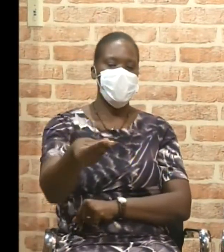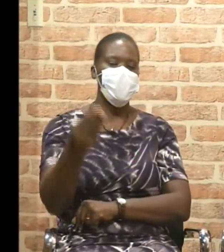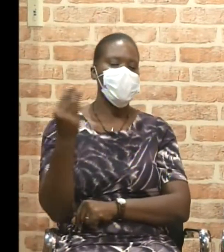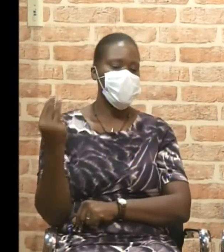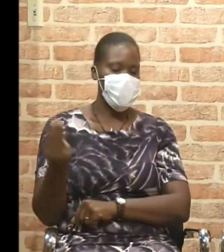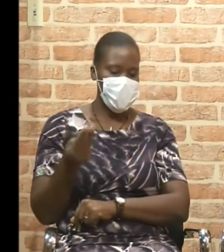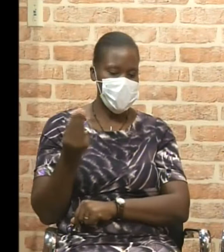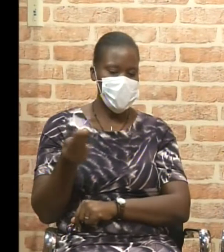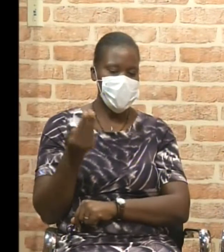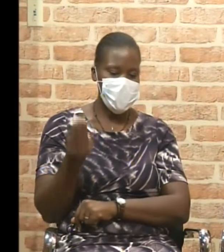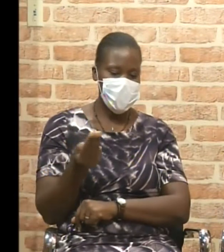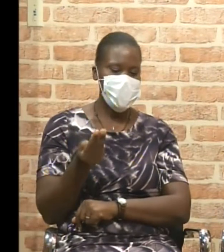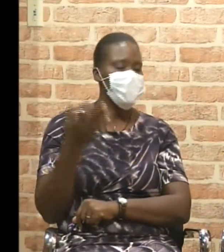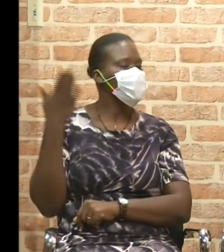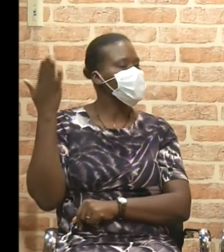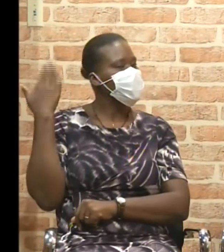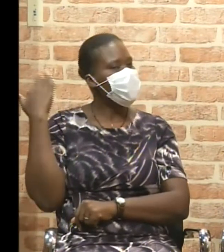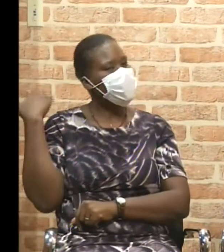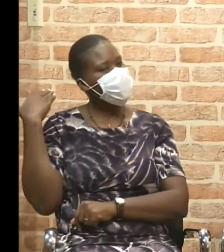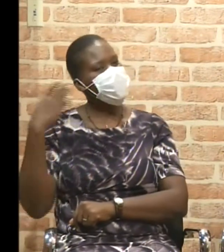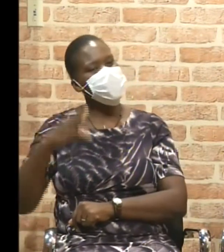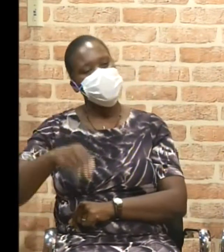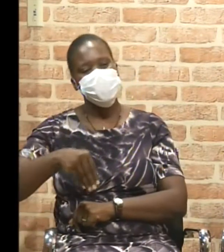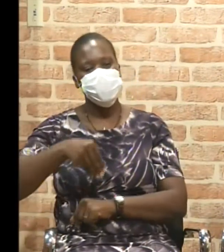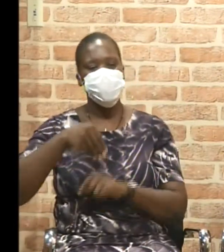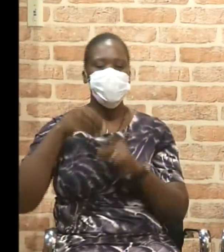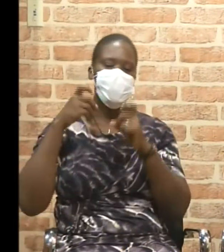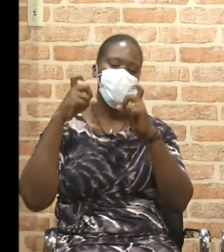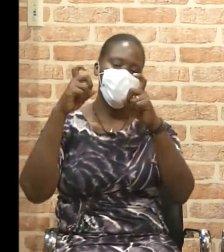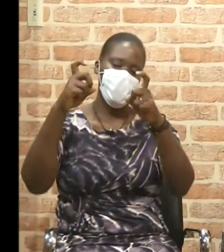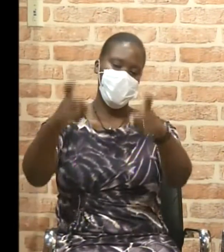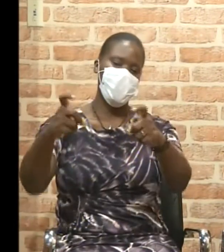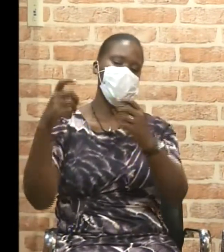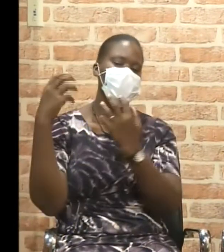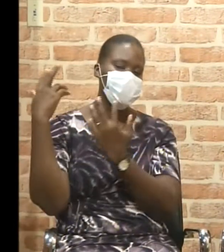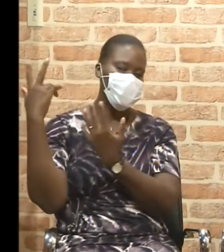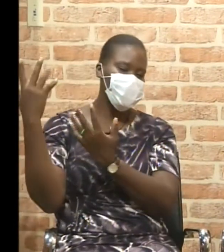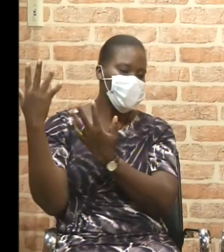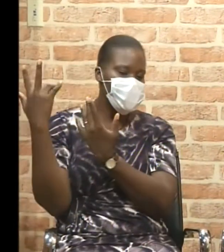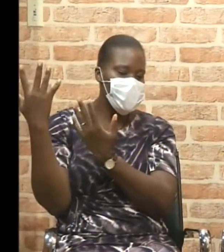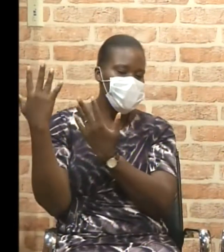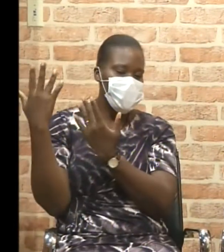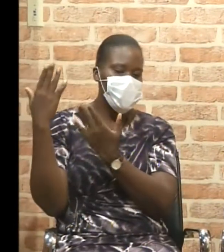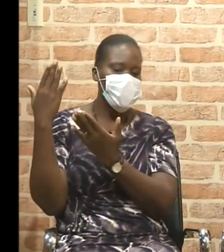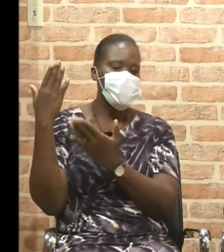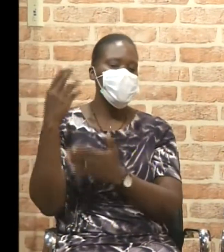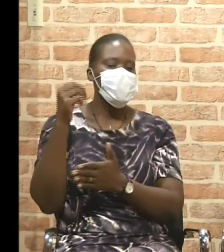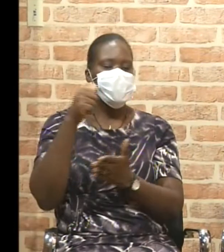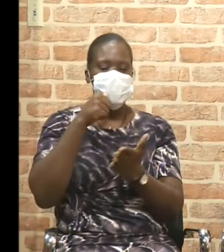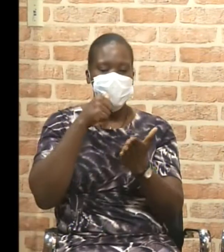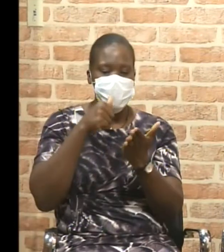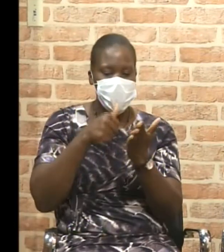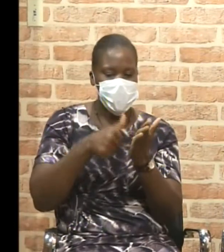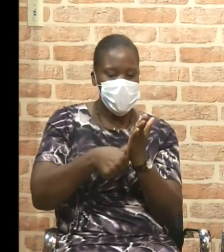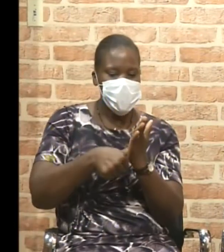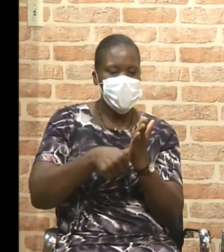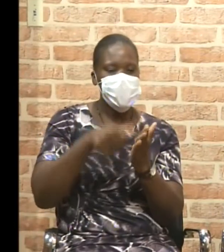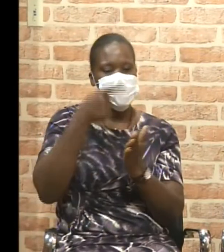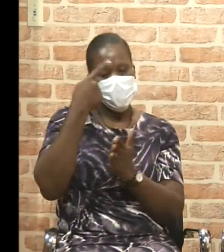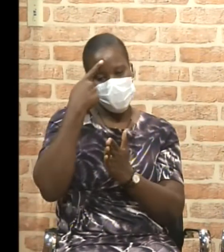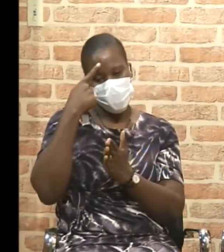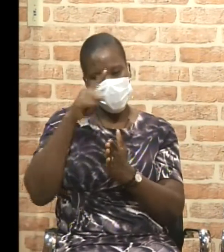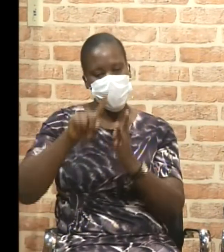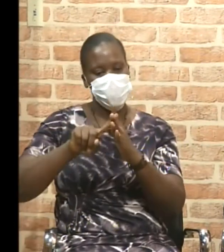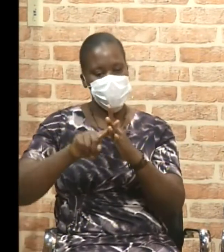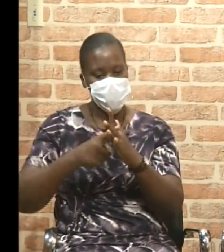adapté. Et récemment, donc, nous avons eu li, et maintenant, il y a un processus nominal. Donc, entre autres, le que l'on termine pour